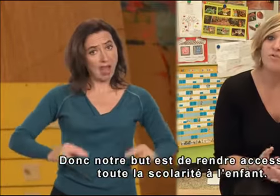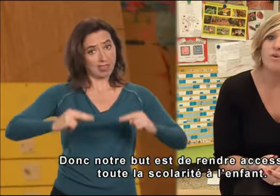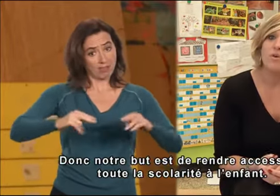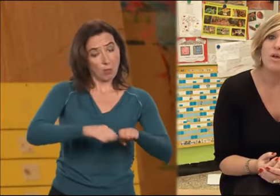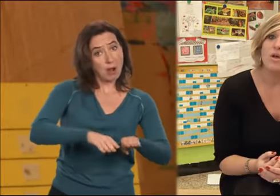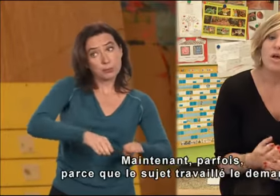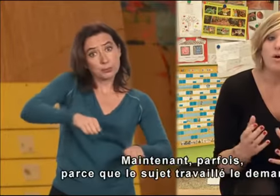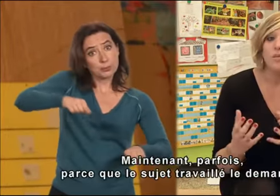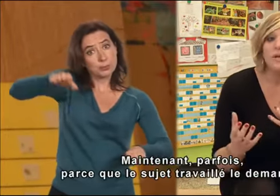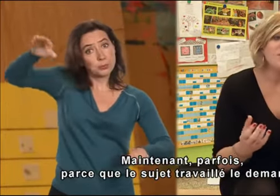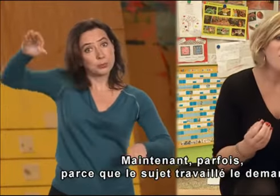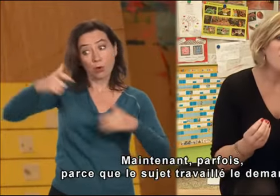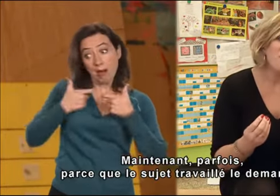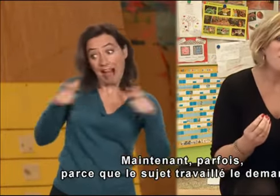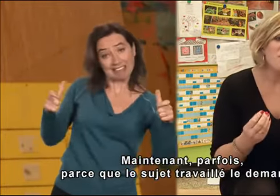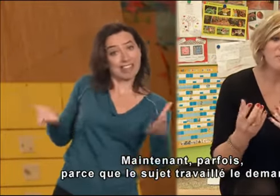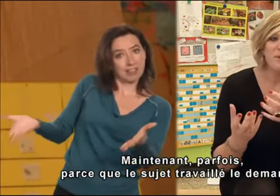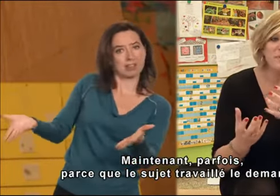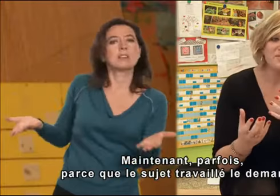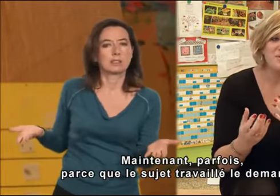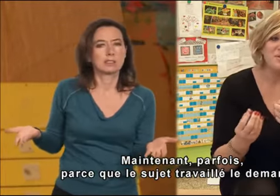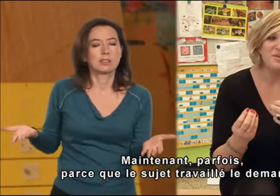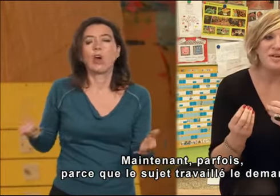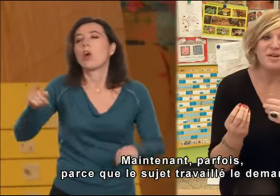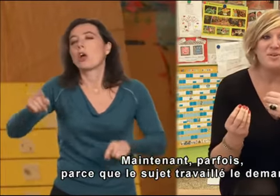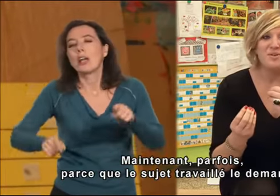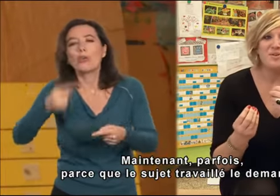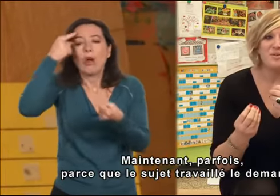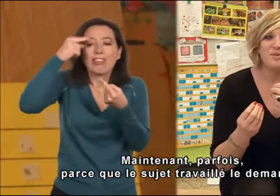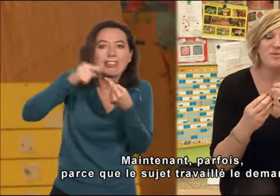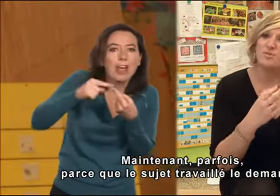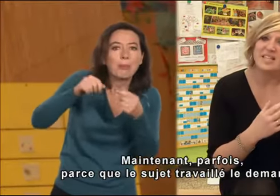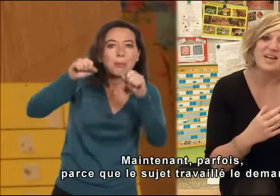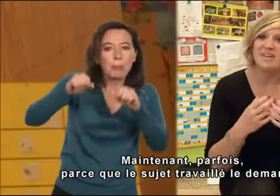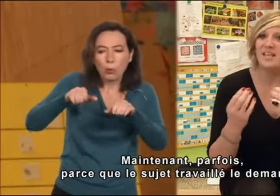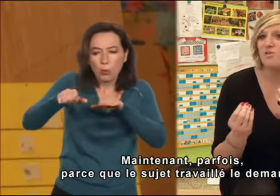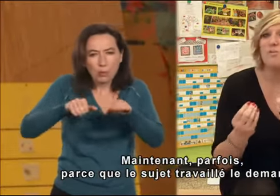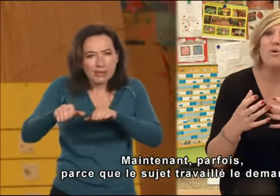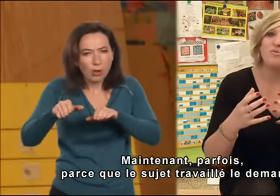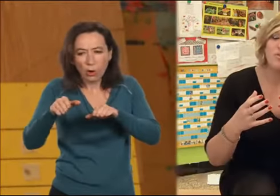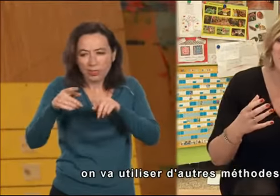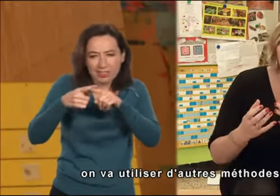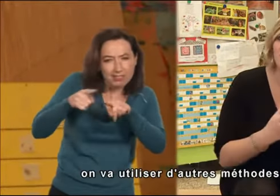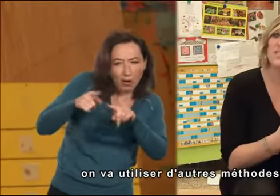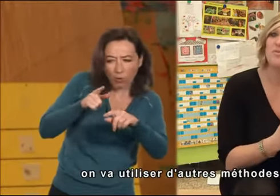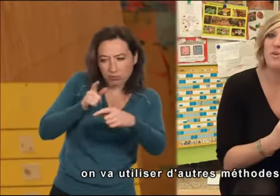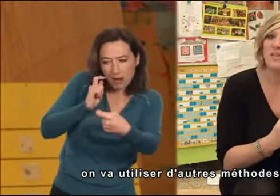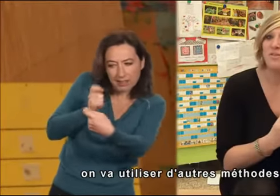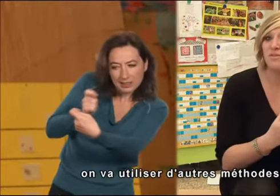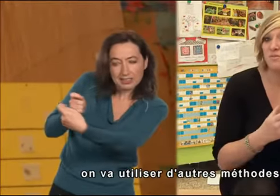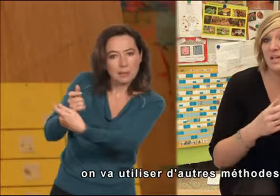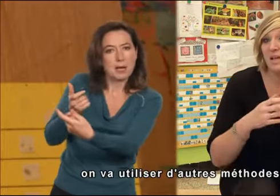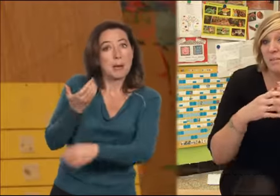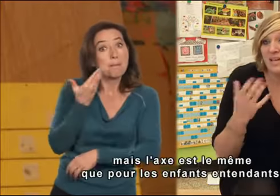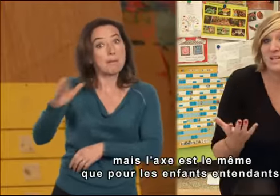à l'enfant. Maintenant, parfois, parce que le sujet travaillé le demande, on va utiliser d'autres